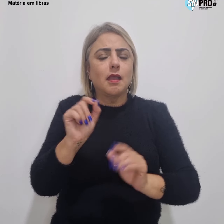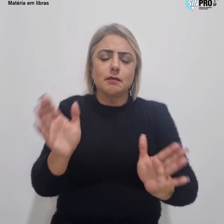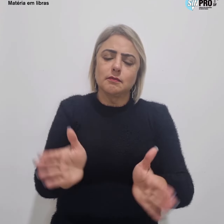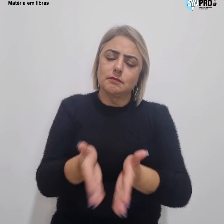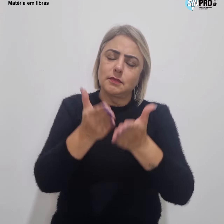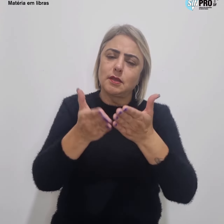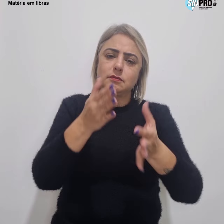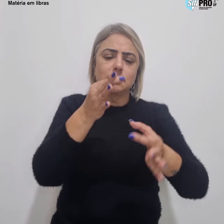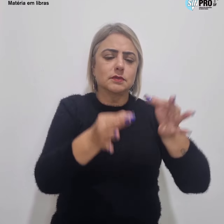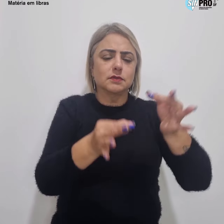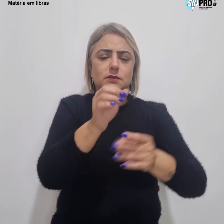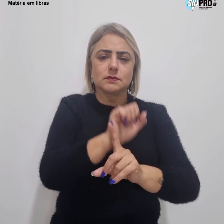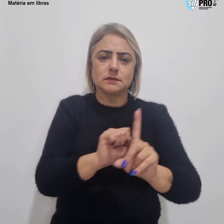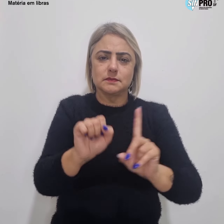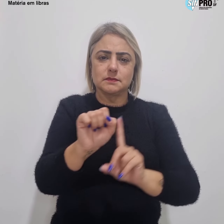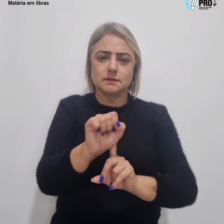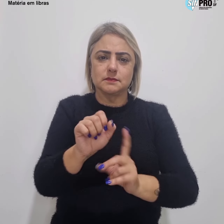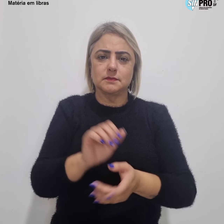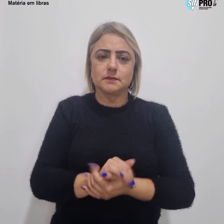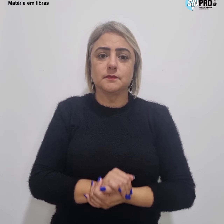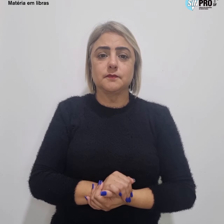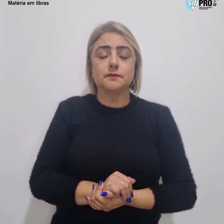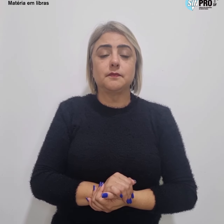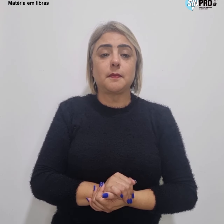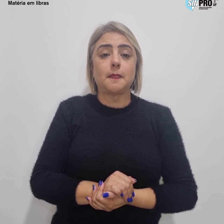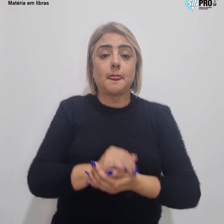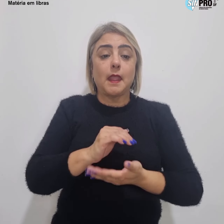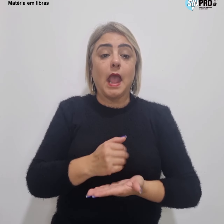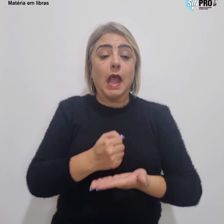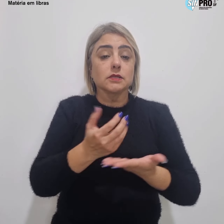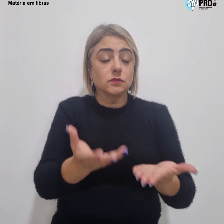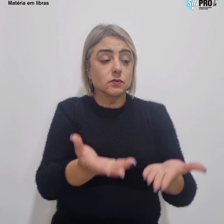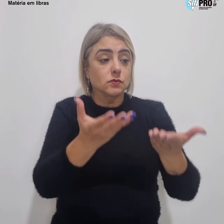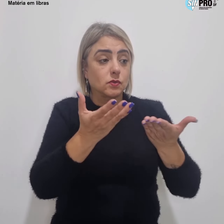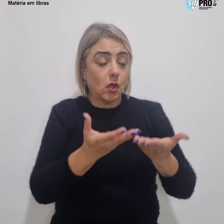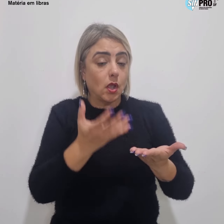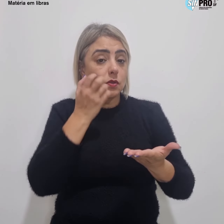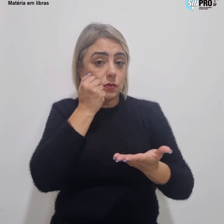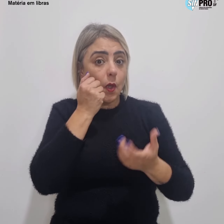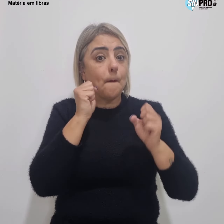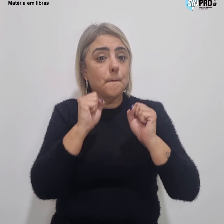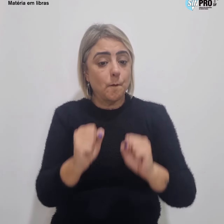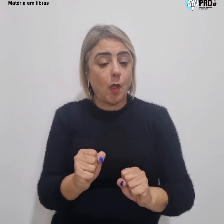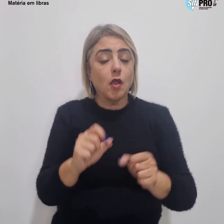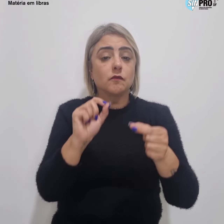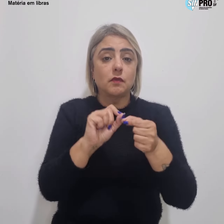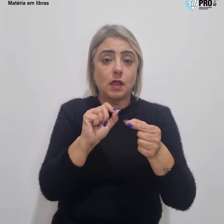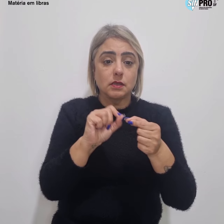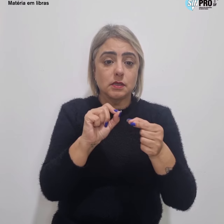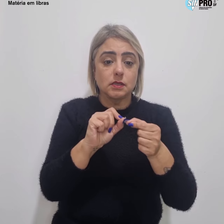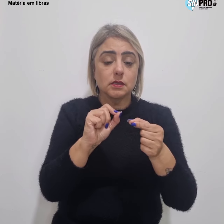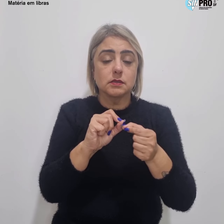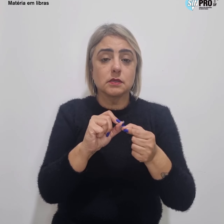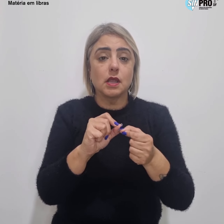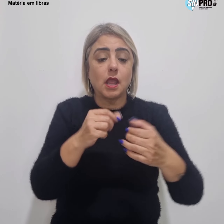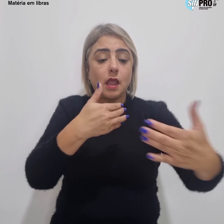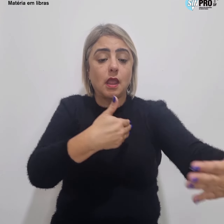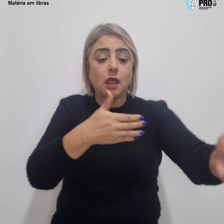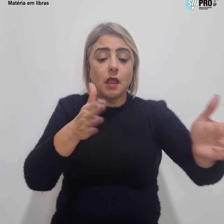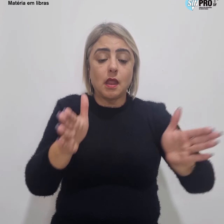justiça social. As doações ainda podem ser feitas nas caixas disponíveis